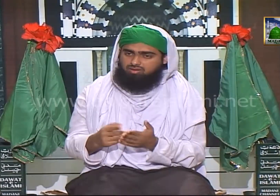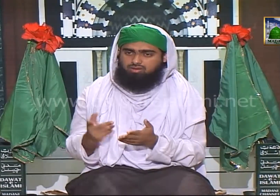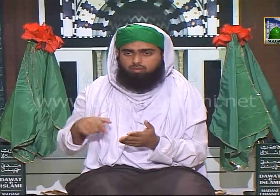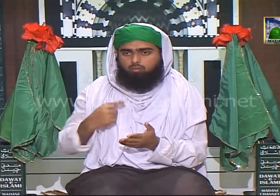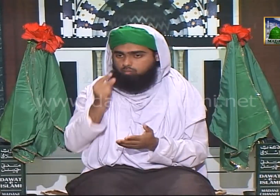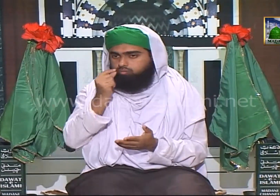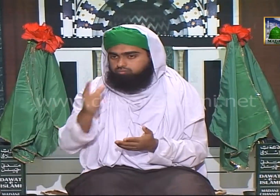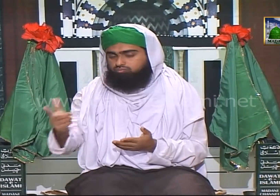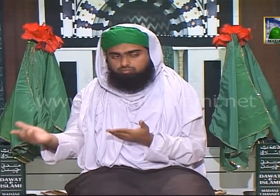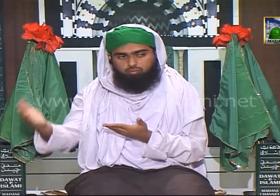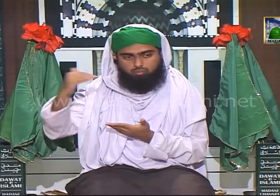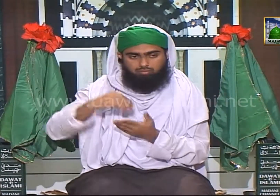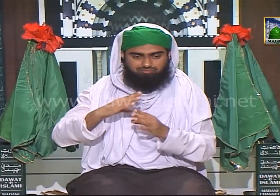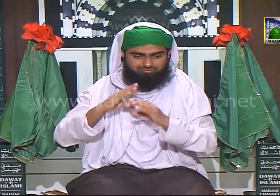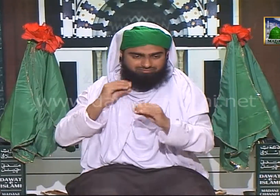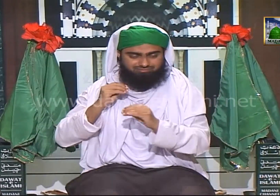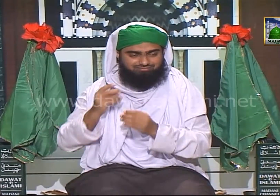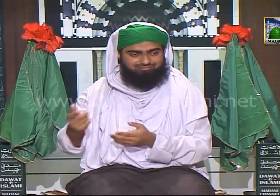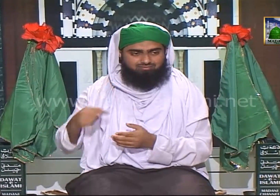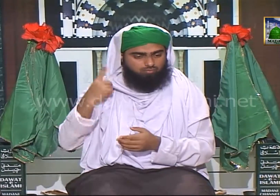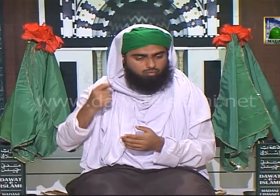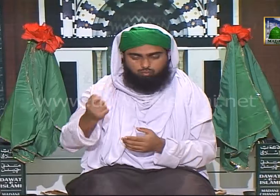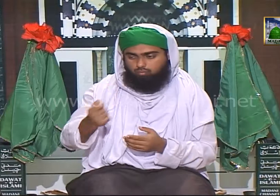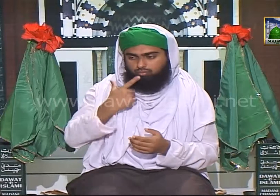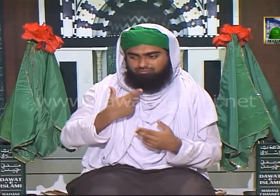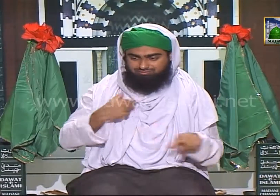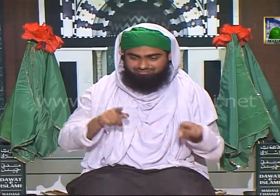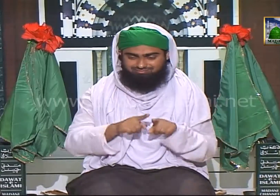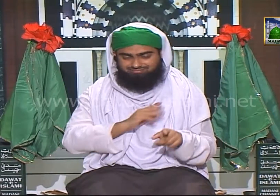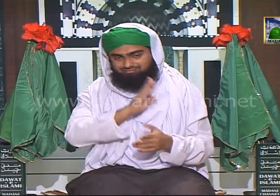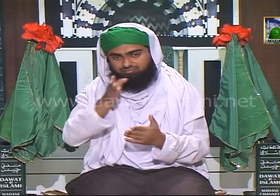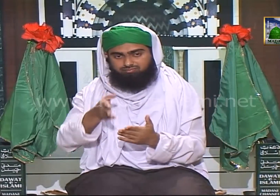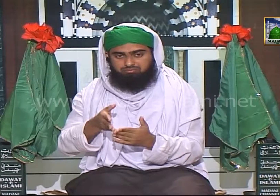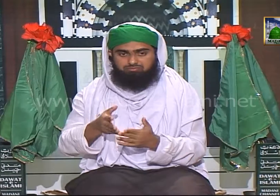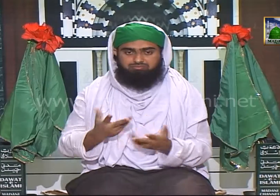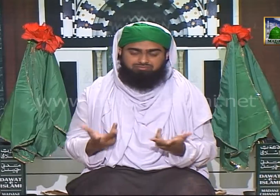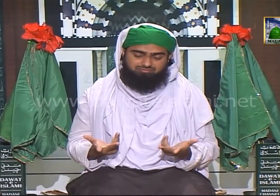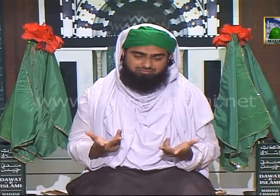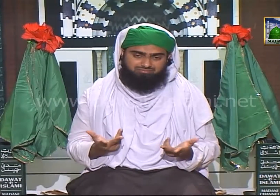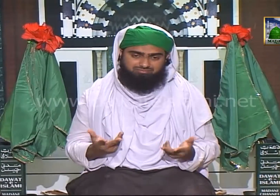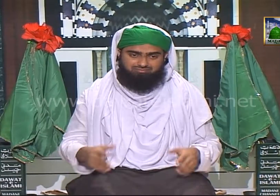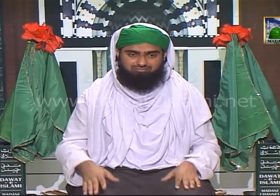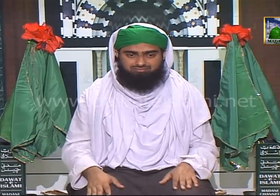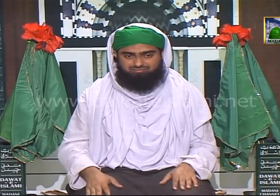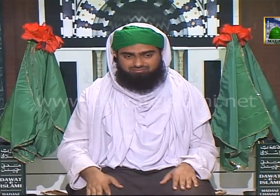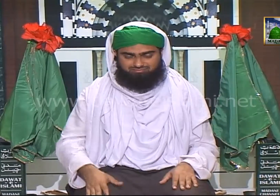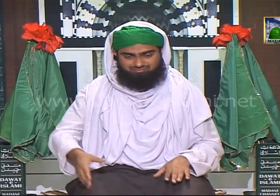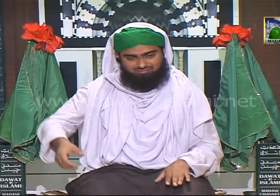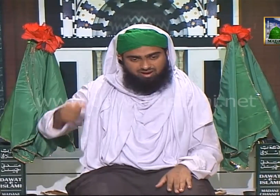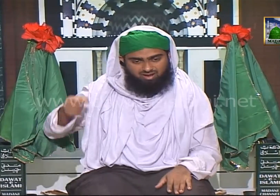नहीं, खुद पसंदी हुई, अपने आप को कुछ समझना हुआ कि मुझे वो बुलाया जिसके पास गाड़ी हो, रक्षा या टैक्सी का खर्चा दे